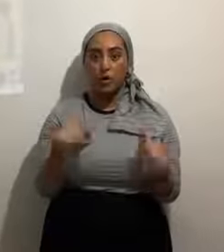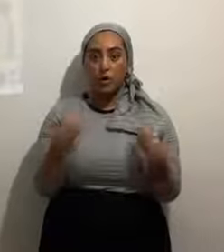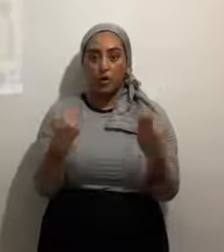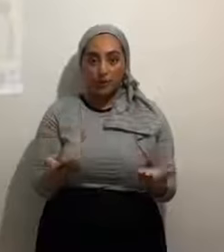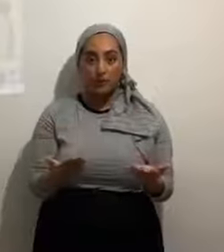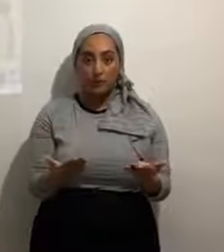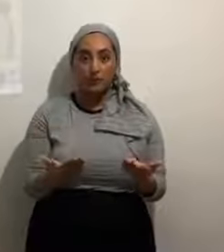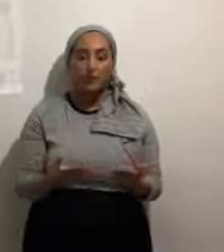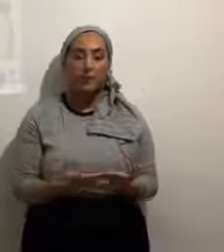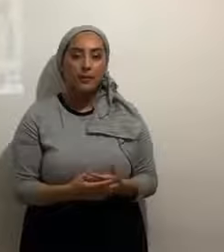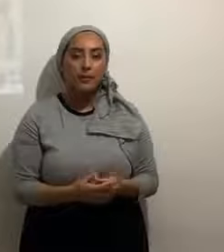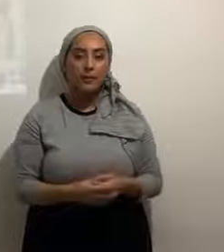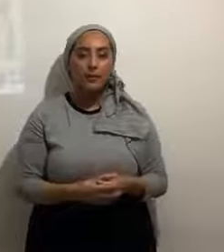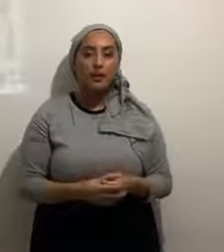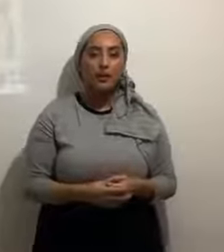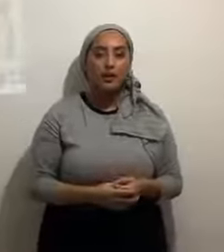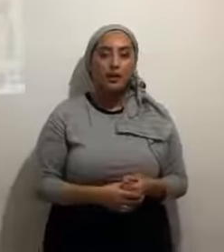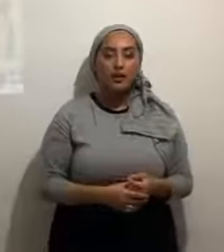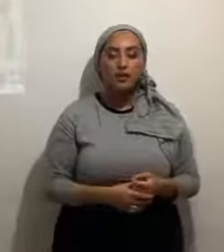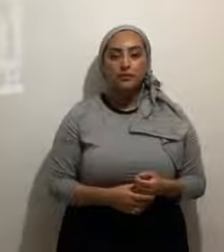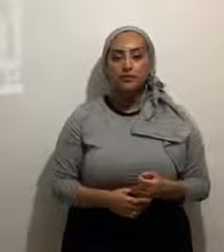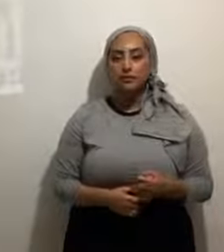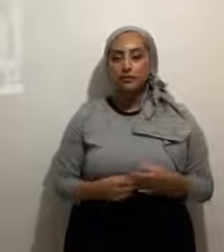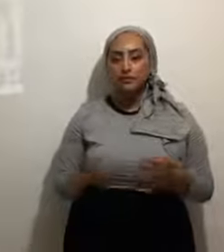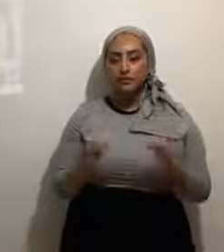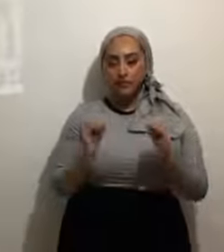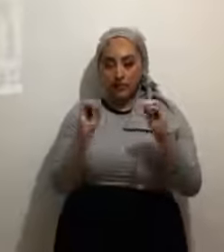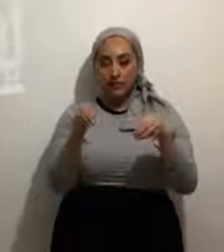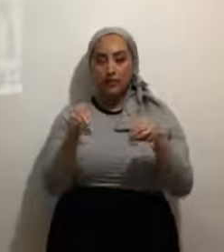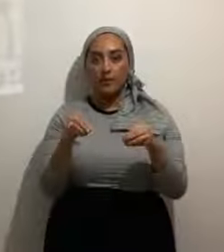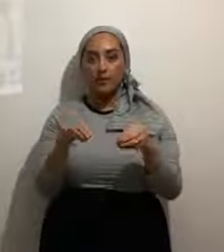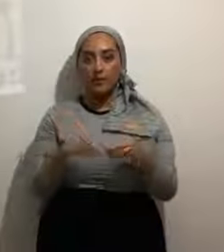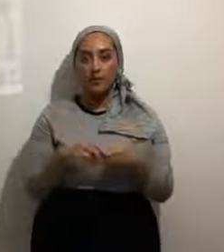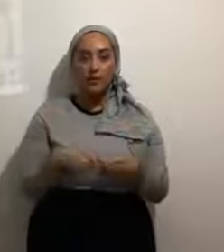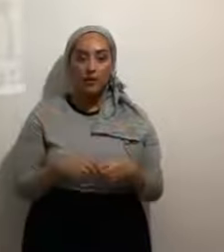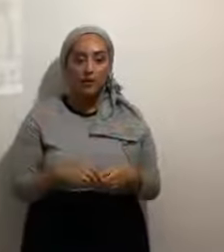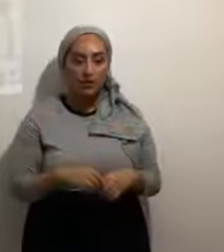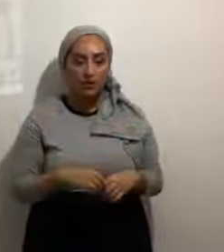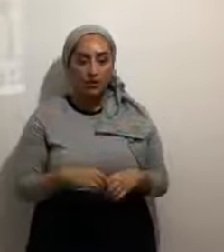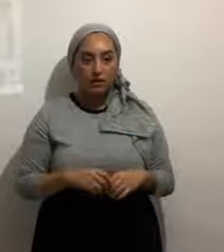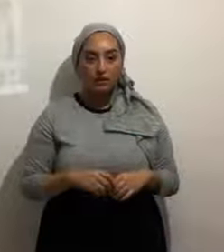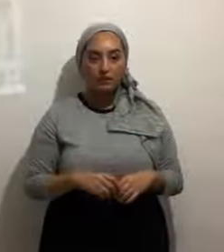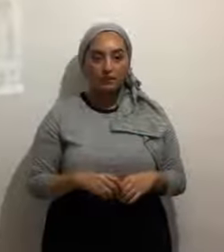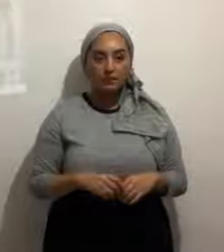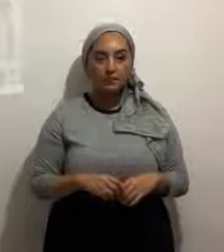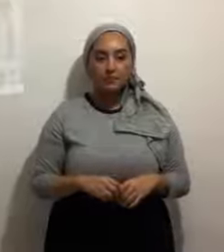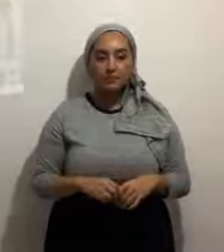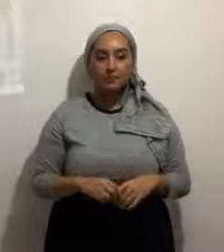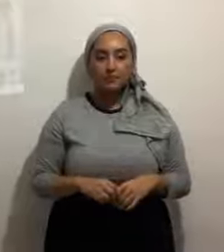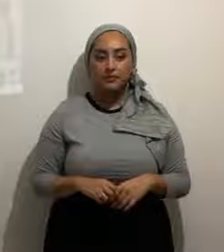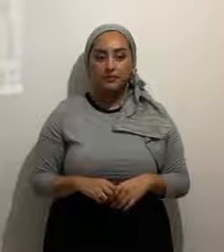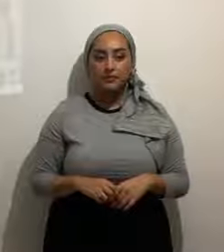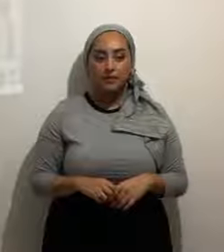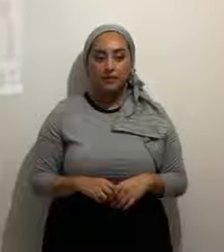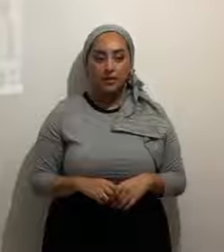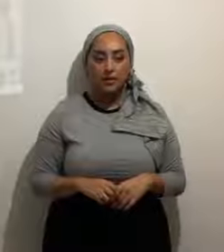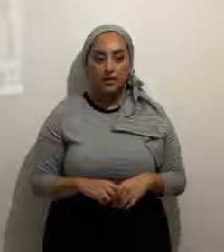de hago, ponle ahí una flechita y ponle ahí como en tu mismo lapicero, su diestra,